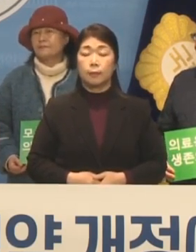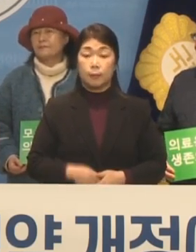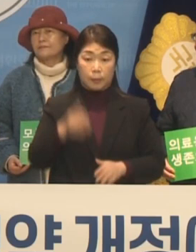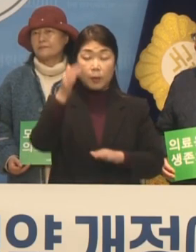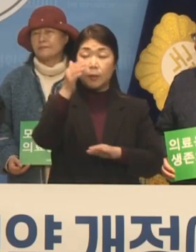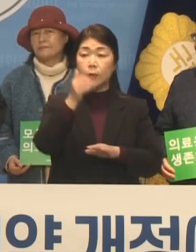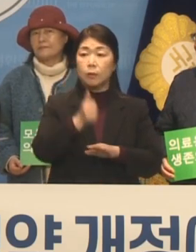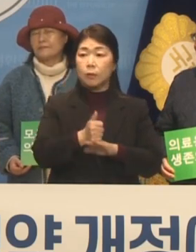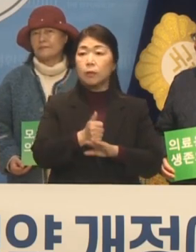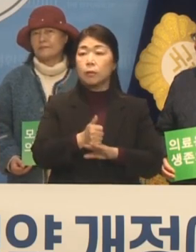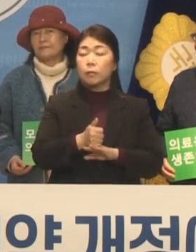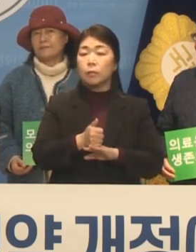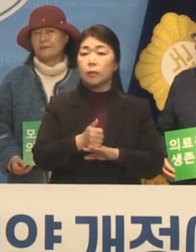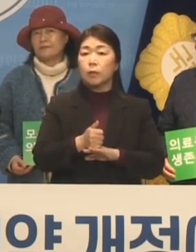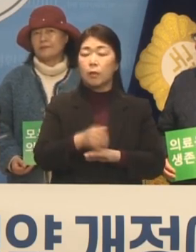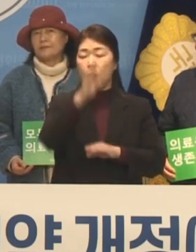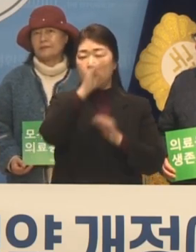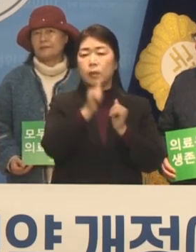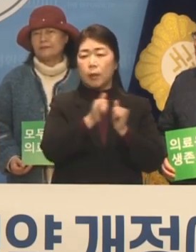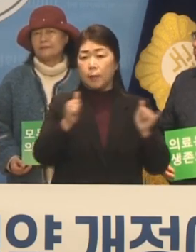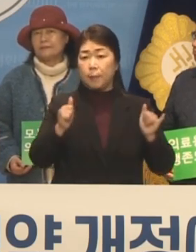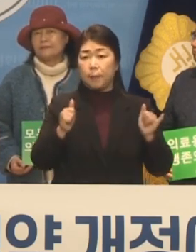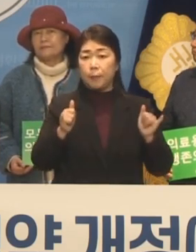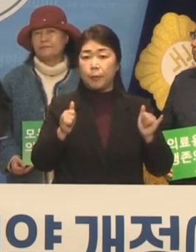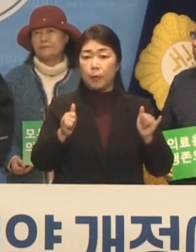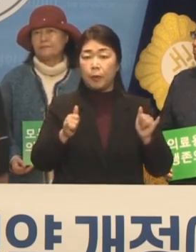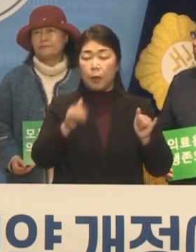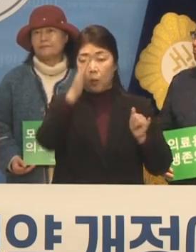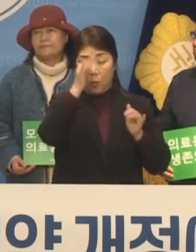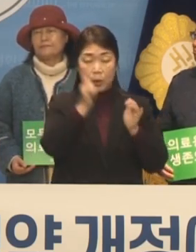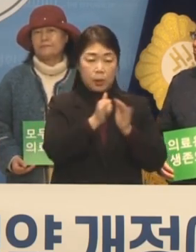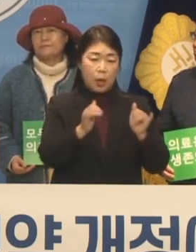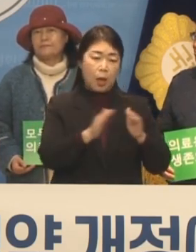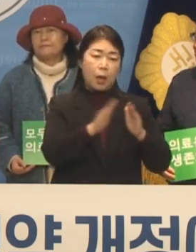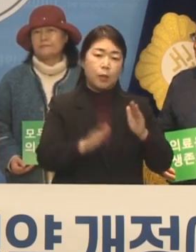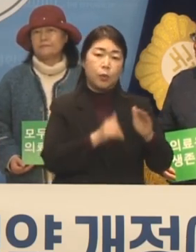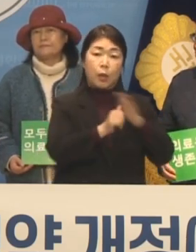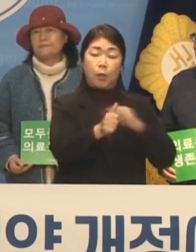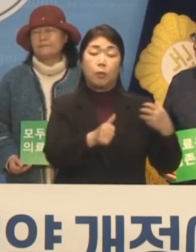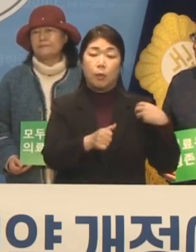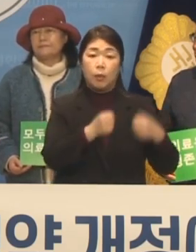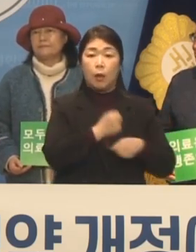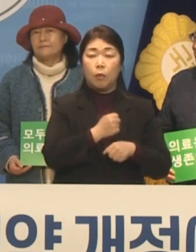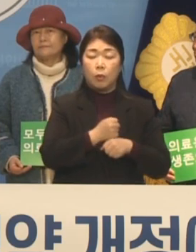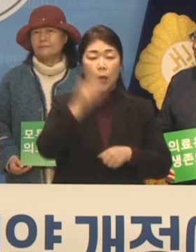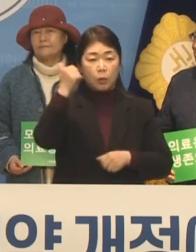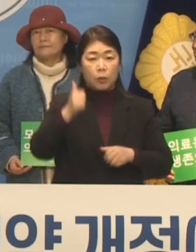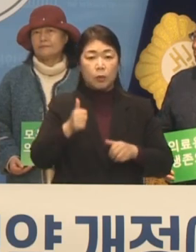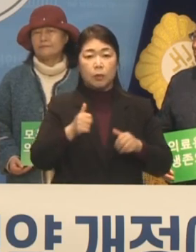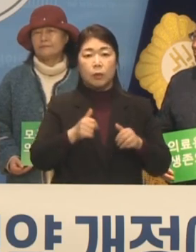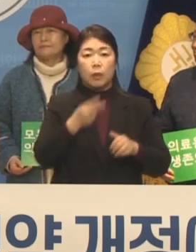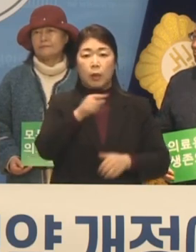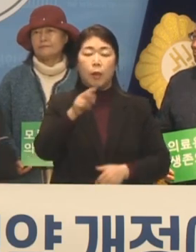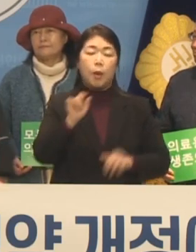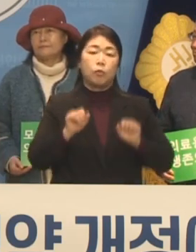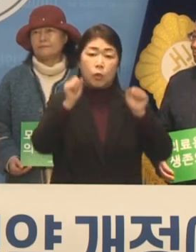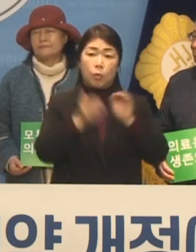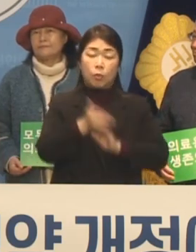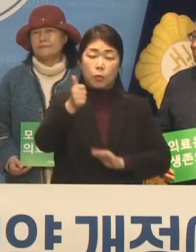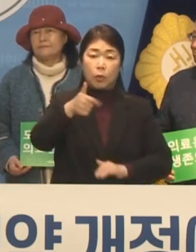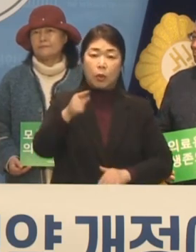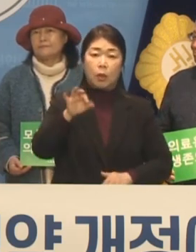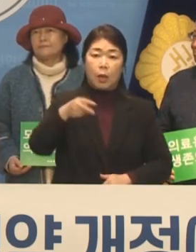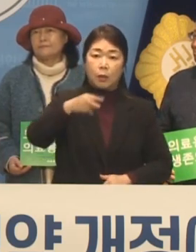마지막으로 그 환자 가족 대표를 맡고 있는 한국의료대마운동본부의